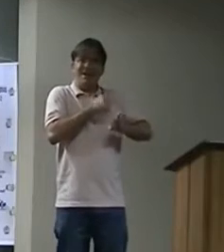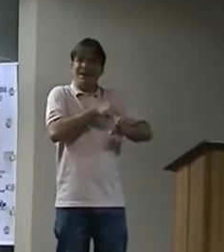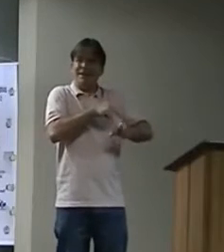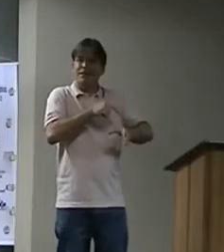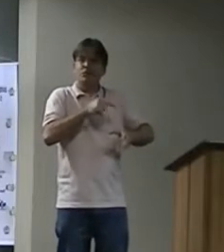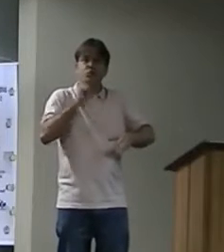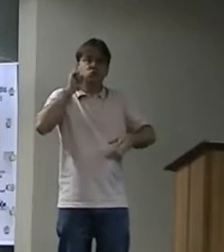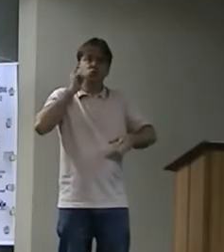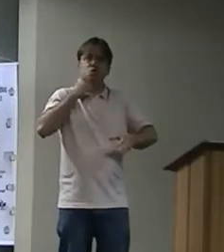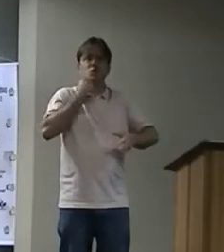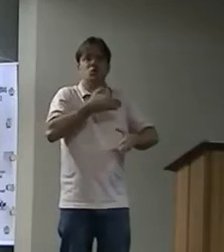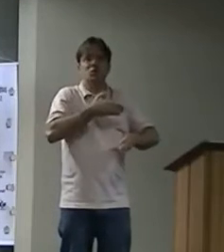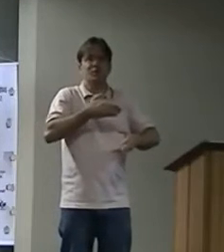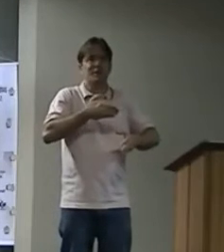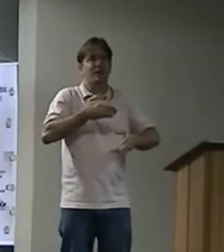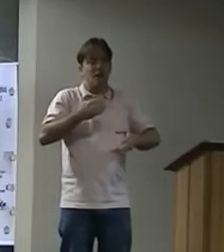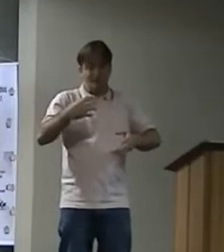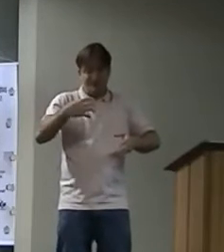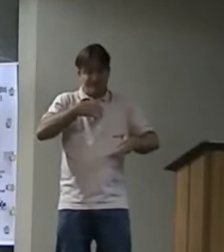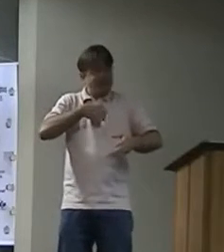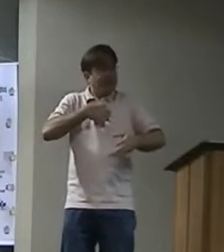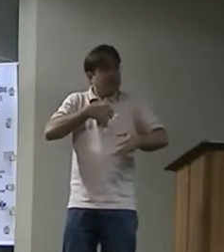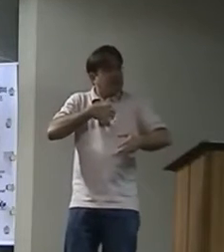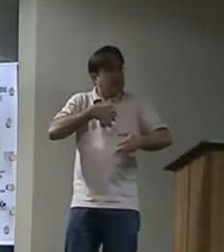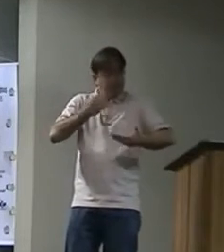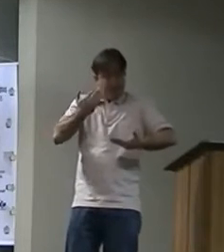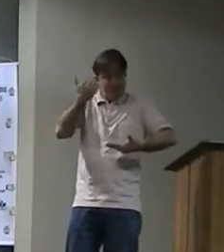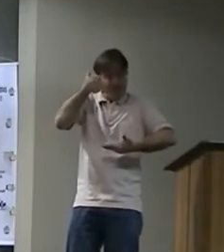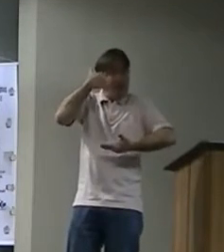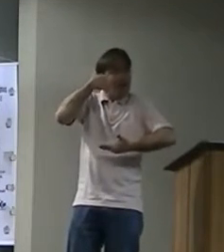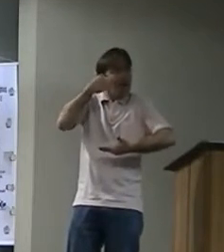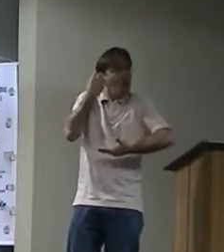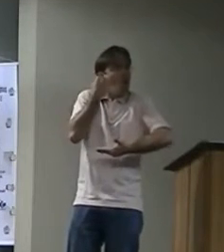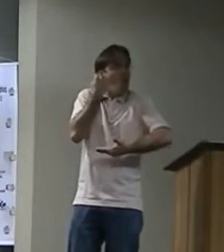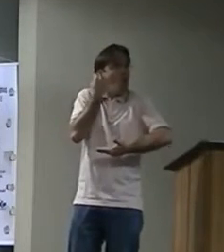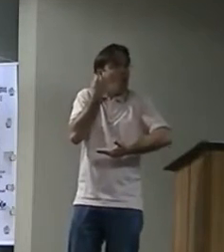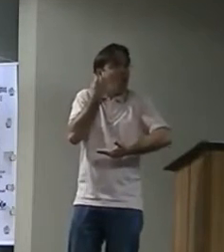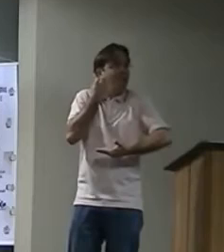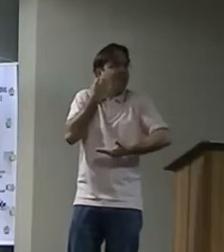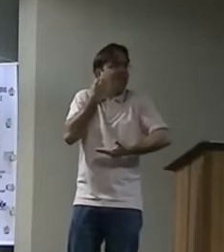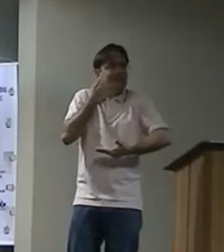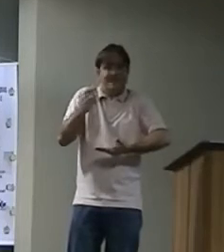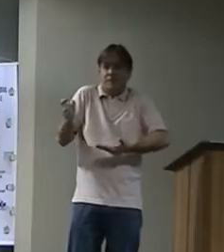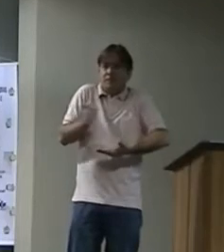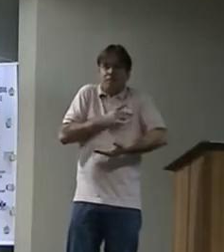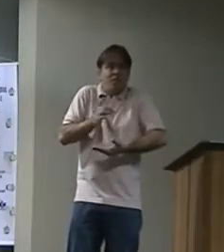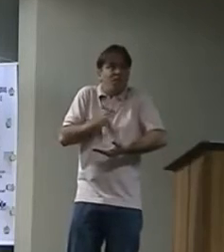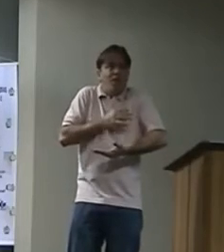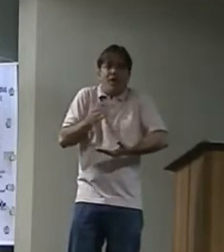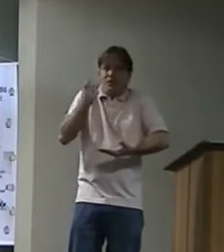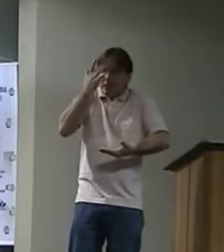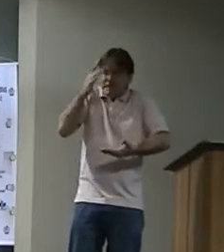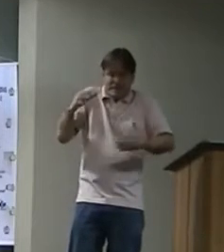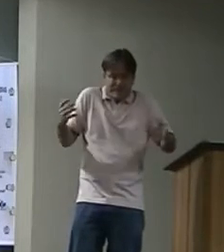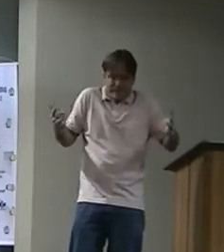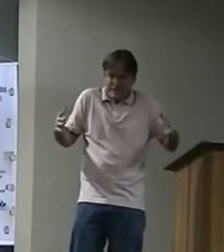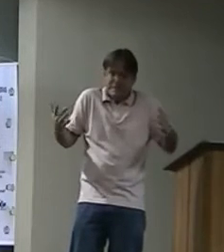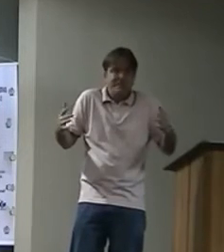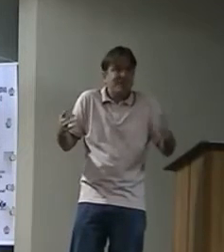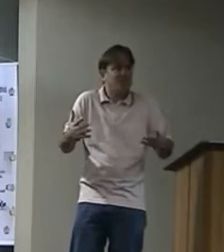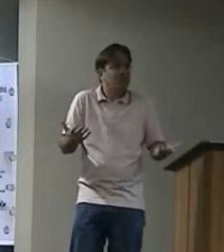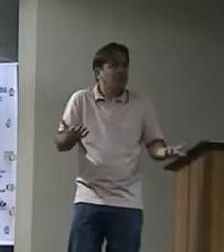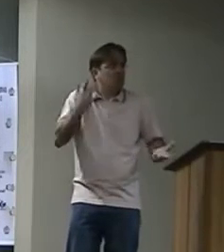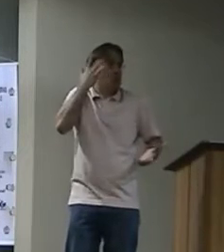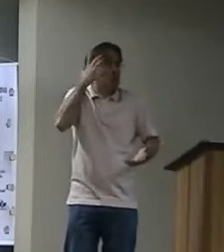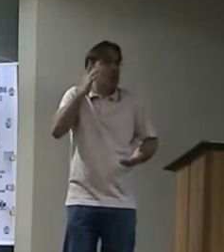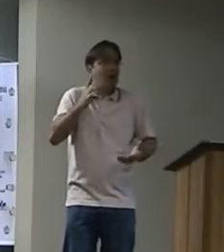se tratando de pais ouvintes, né, com a criança surda. Então, eles ficam temerosos, porque é uma coisa que